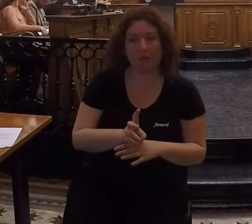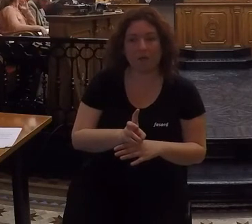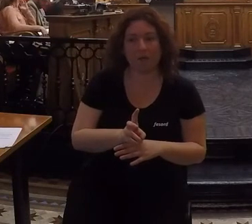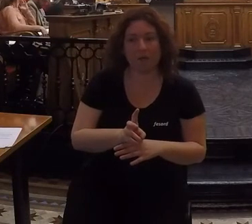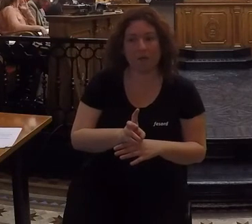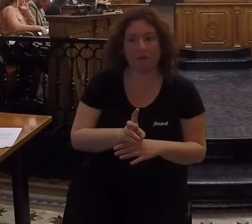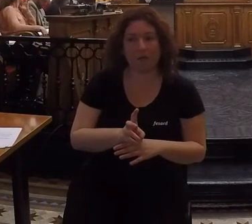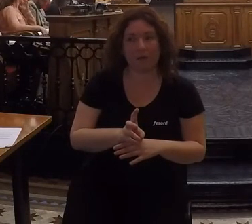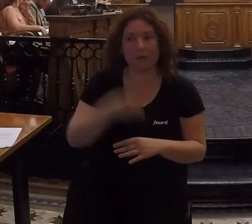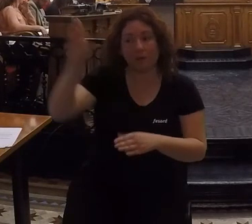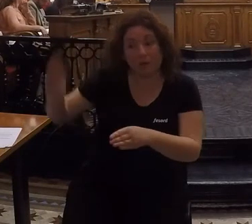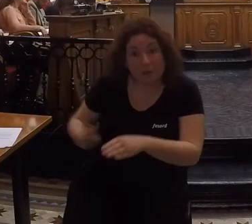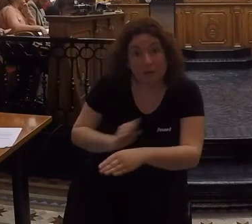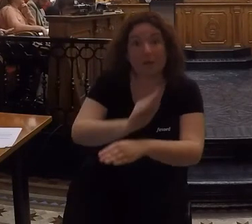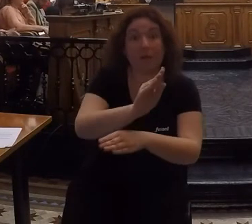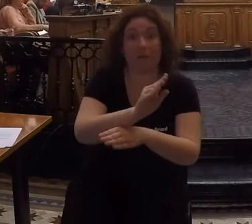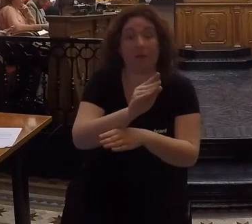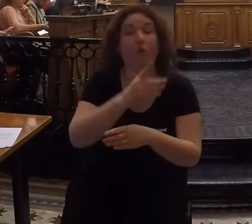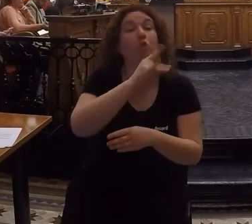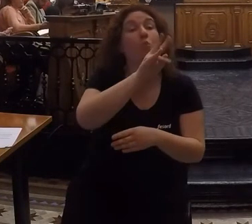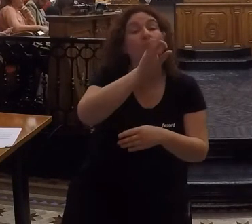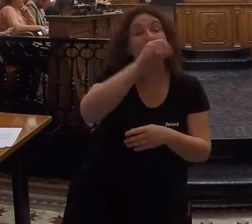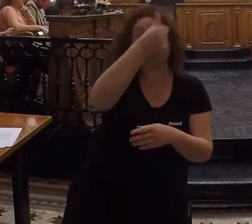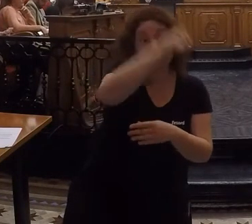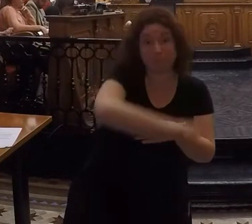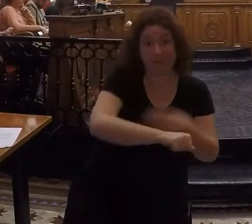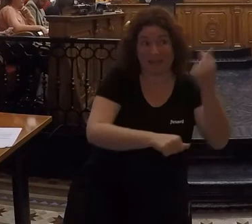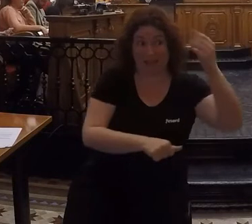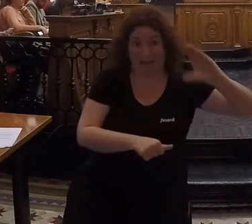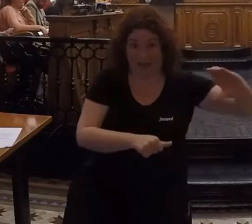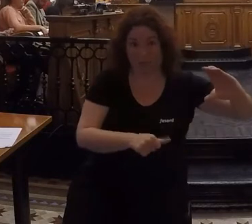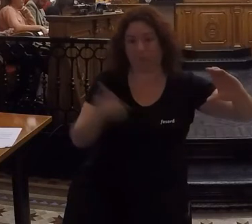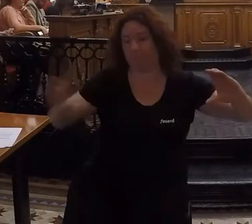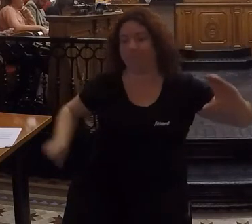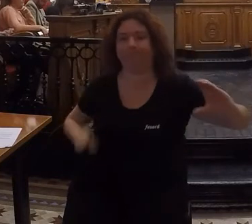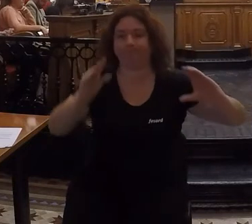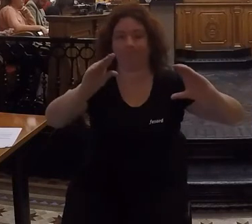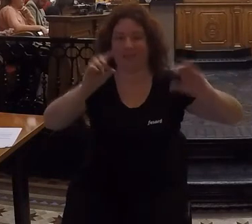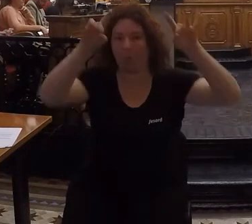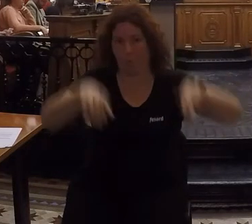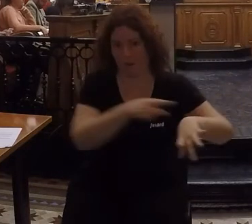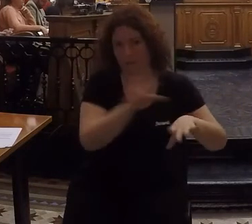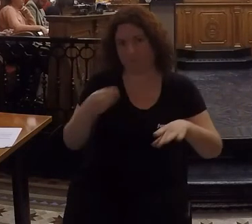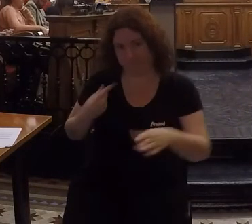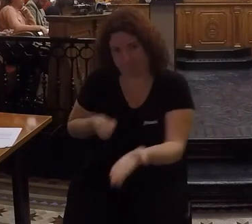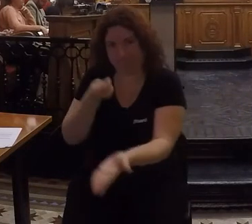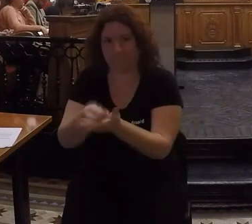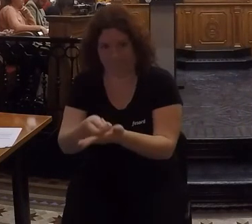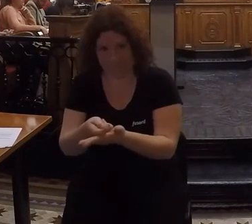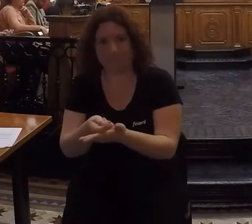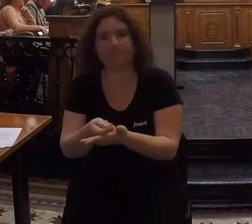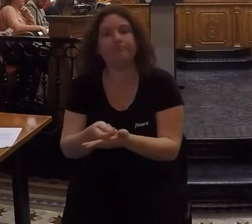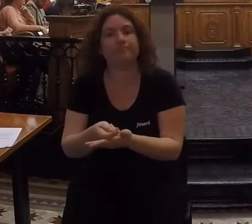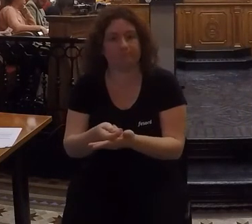la parte comprometida en dicho plan. Aprobado. Por 15 votos a favor. 8 del PSOE. Usted también